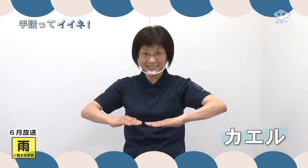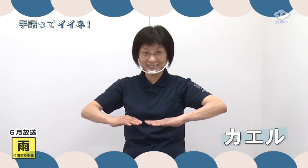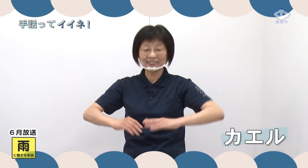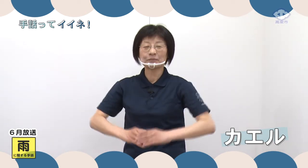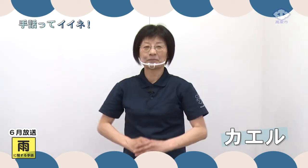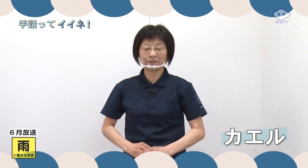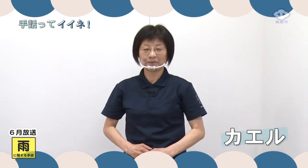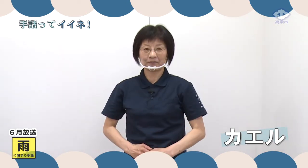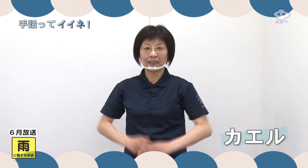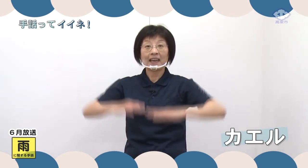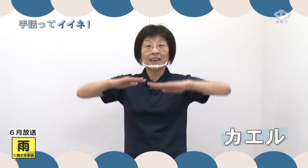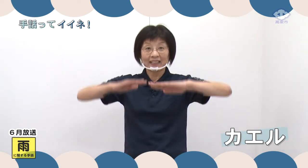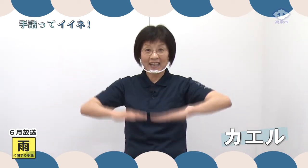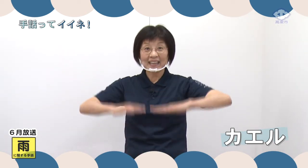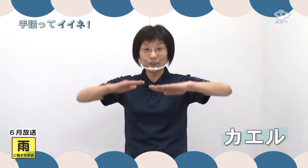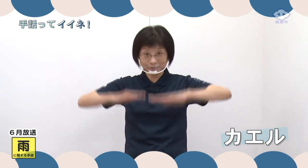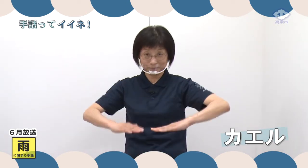。カエル。